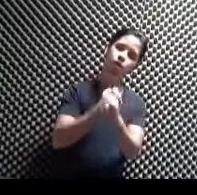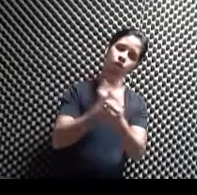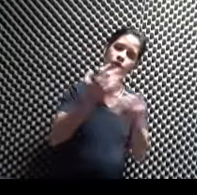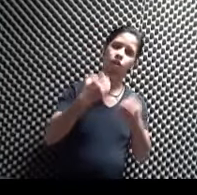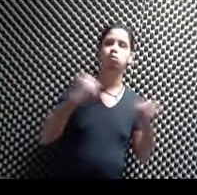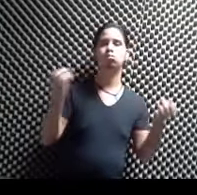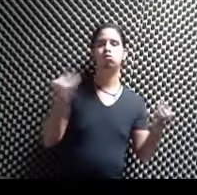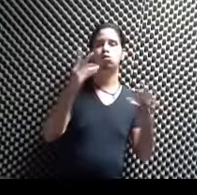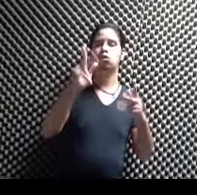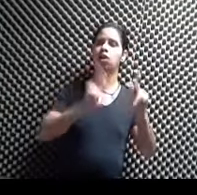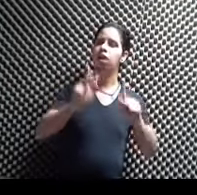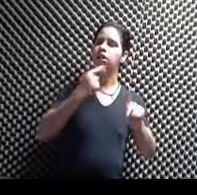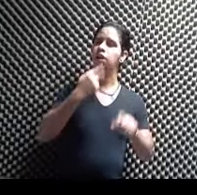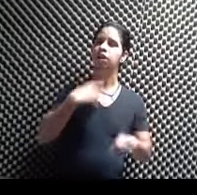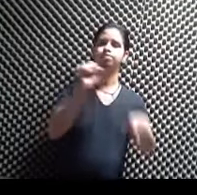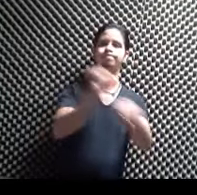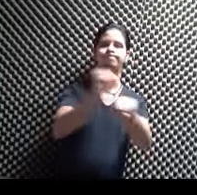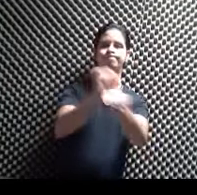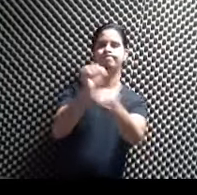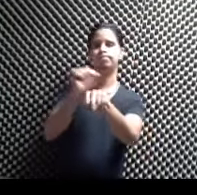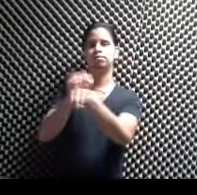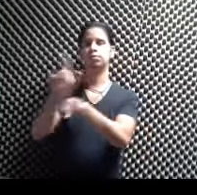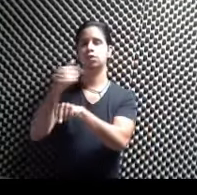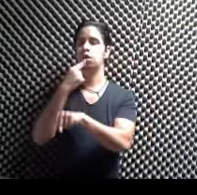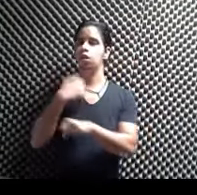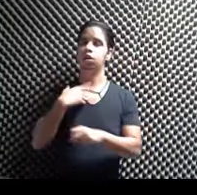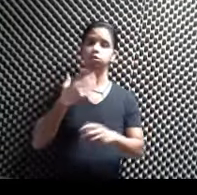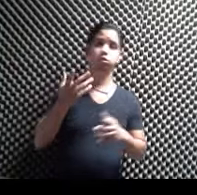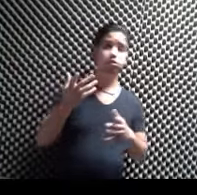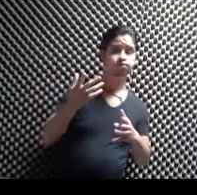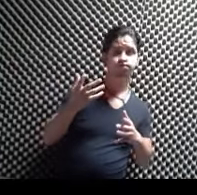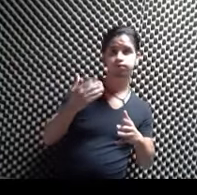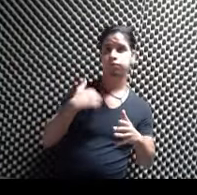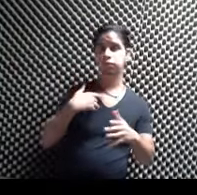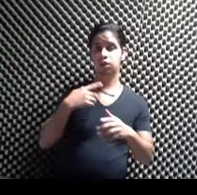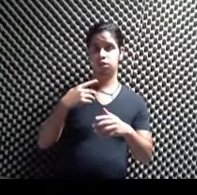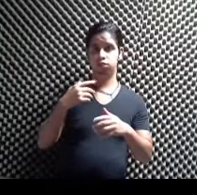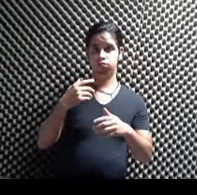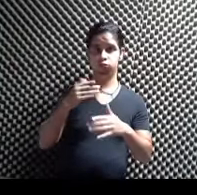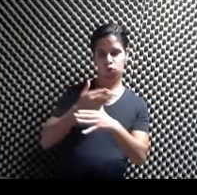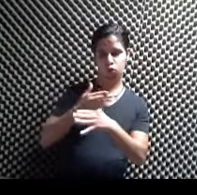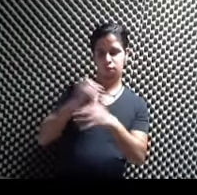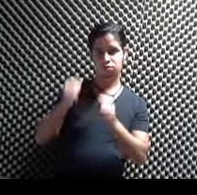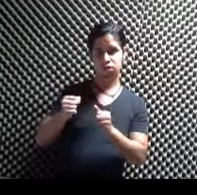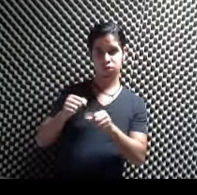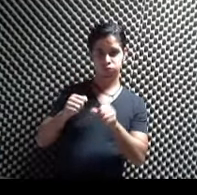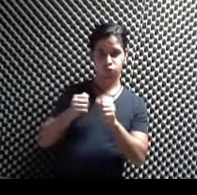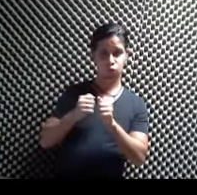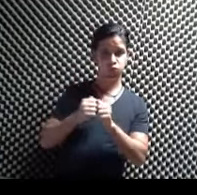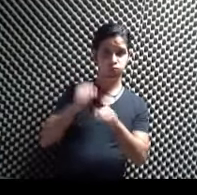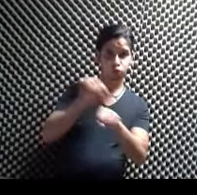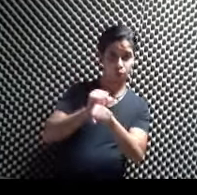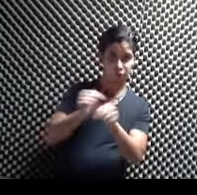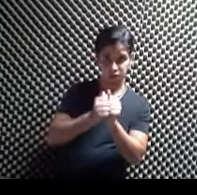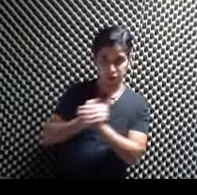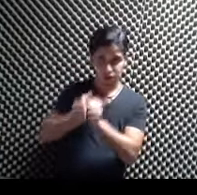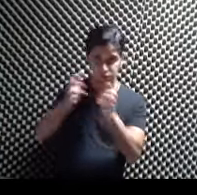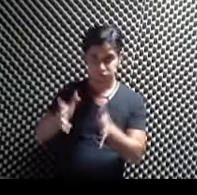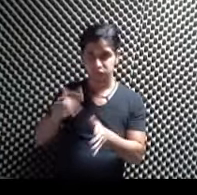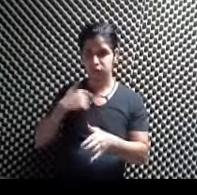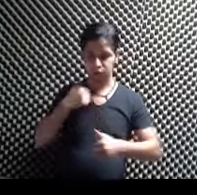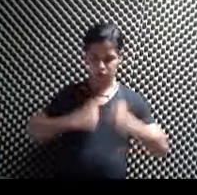Son gente linda, buena, trabajadores, gracias. Compañeros teatreros y del medio que admiro mucho siempre. Y ya tú sabes que aquí, igual. Mira,